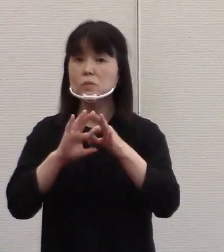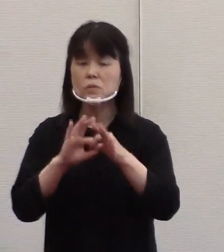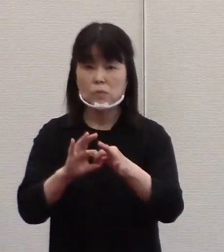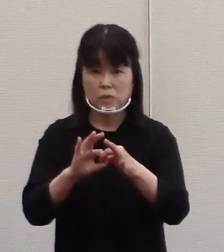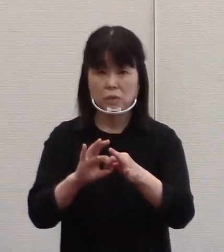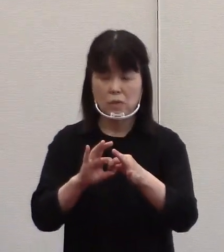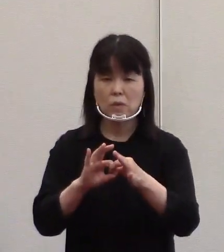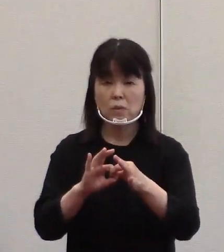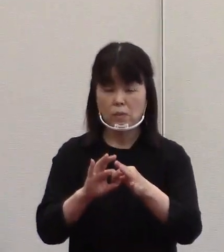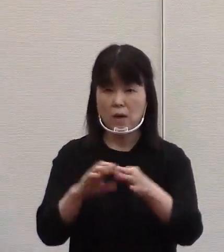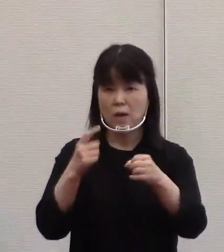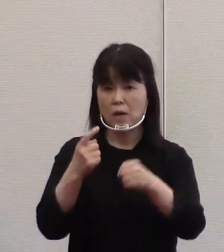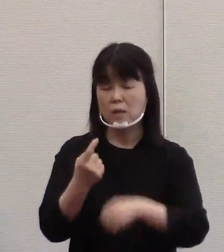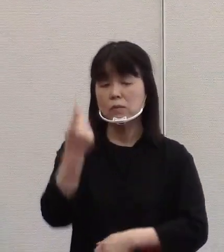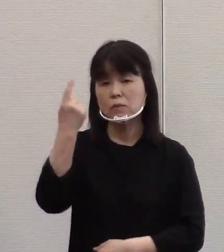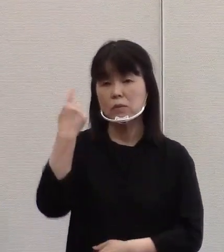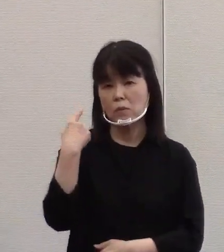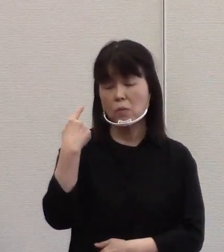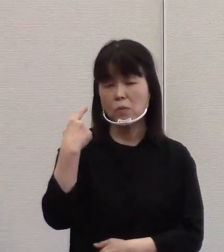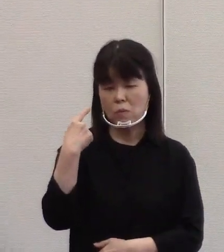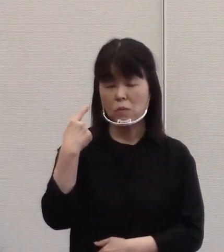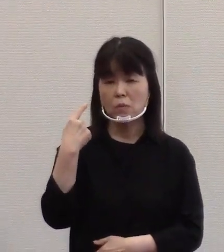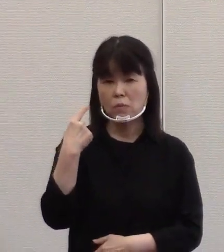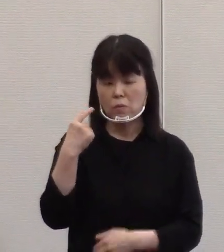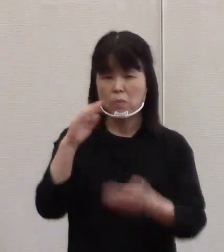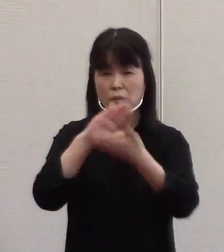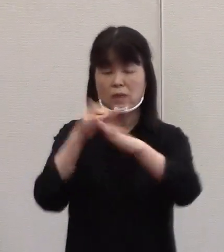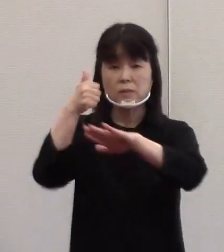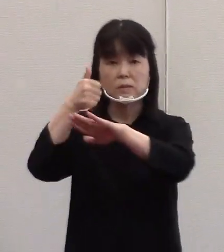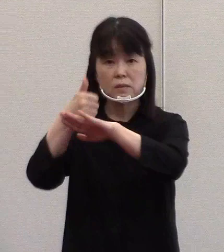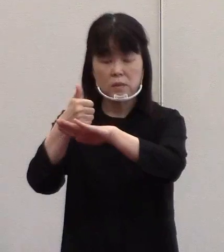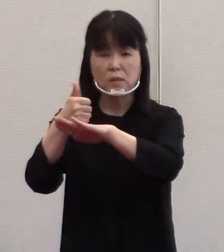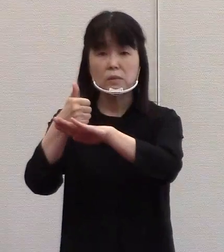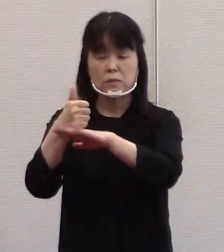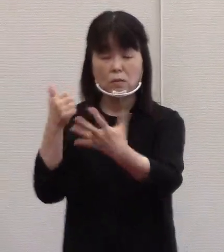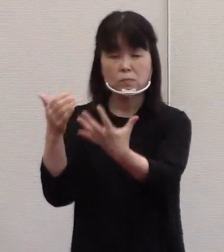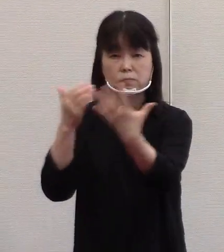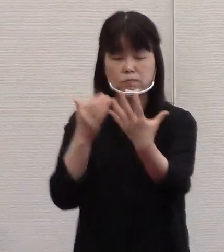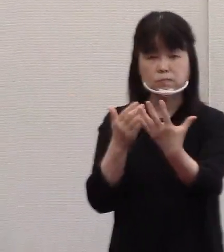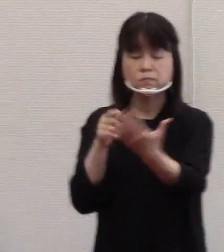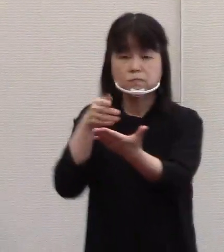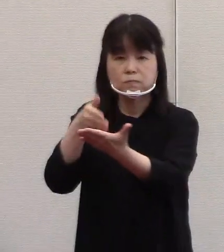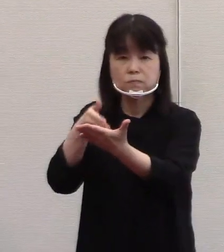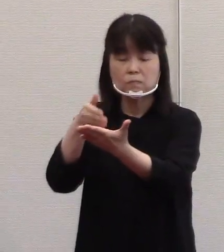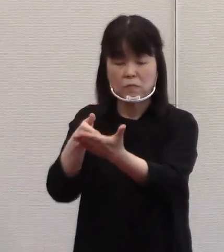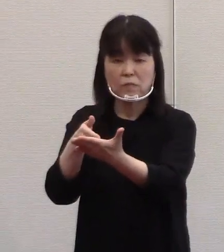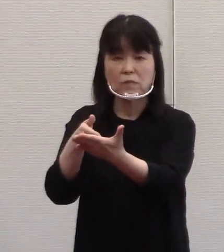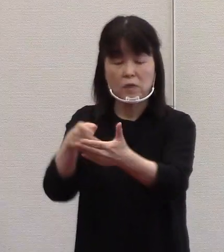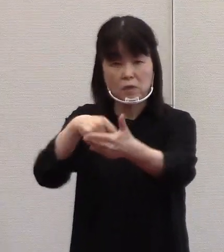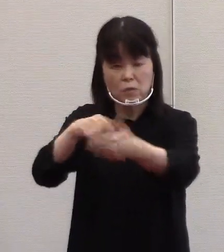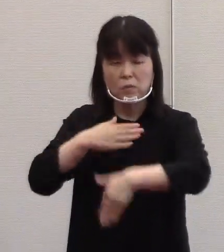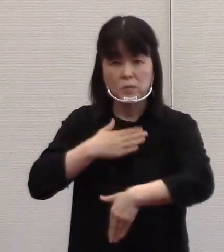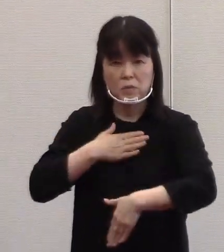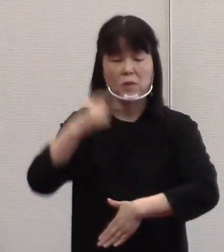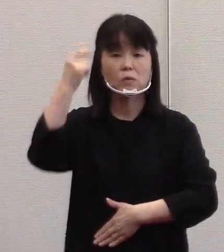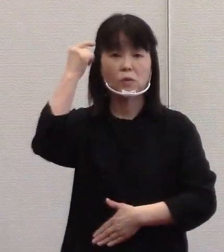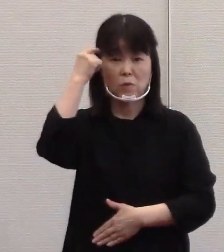の昨夜の知事の記者会見等で、ご承知のことと思いますけれども、